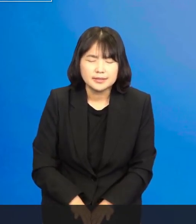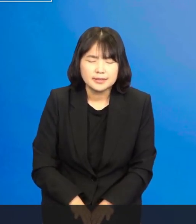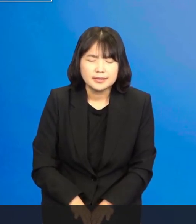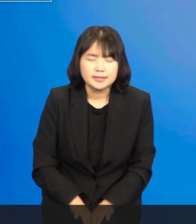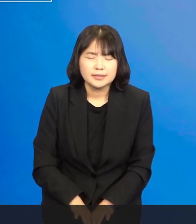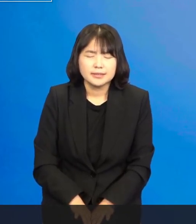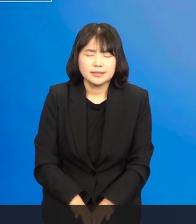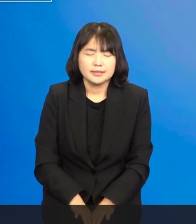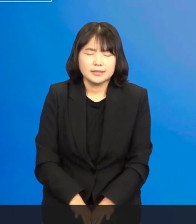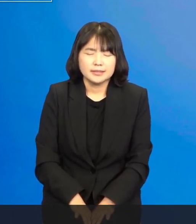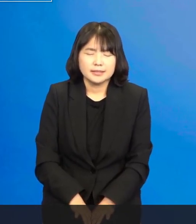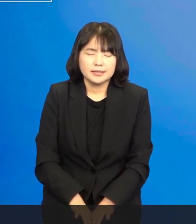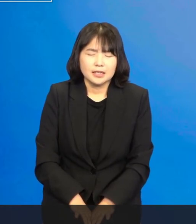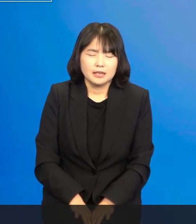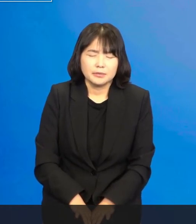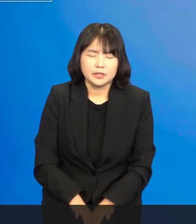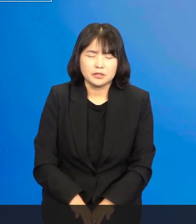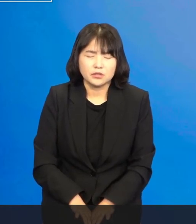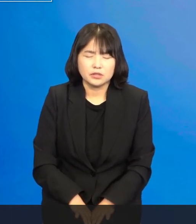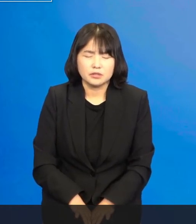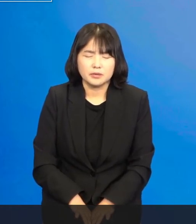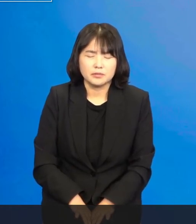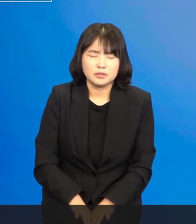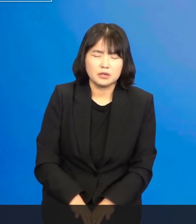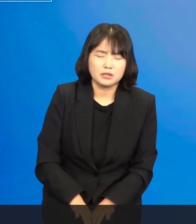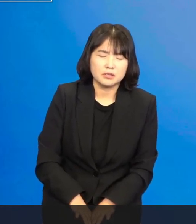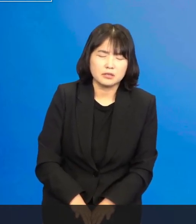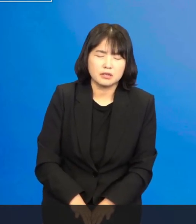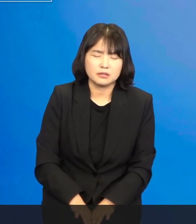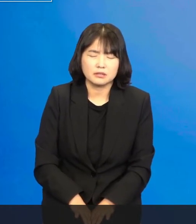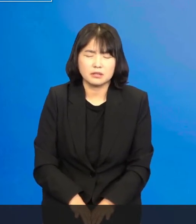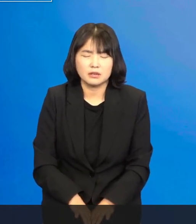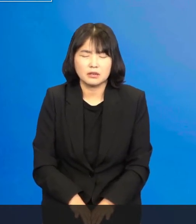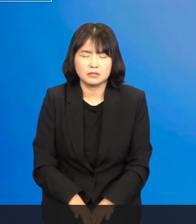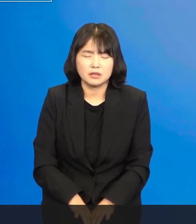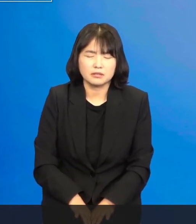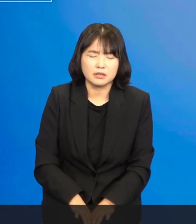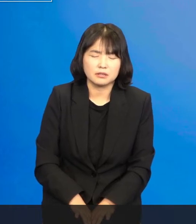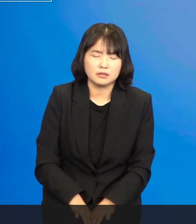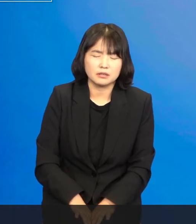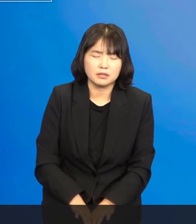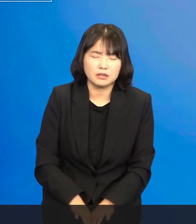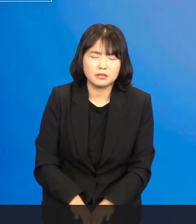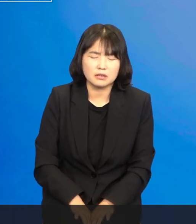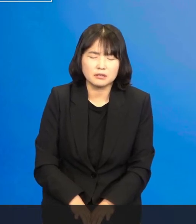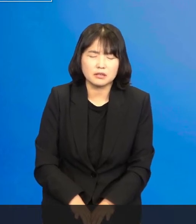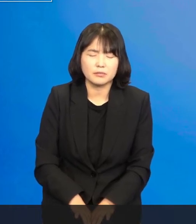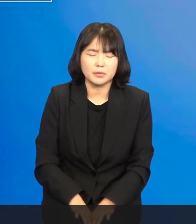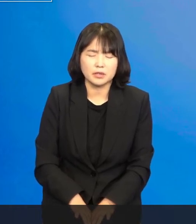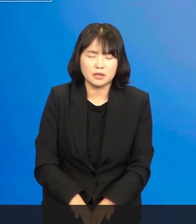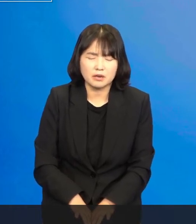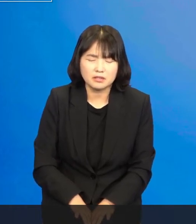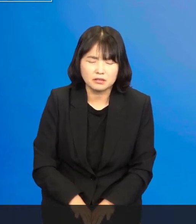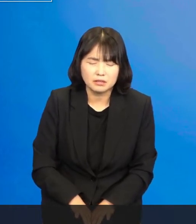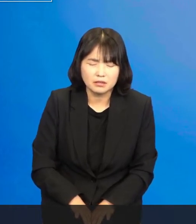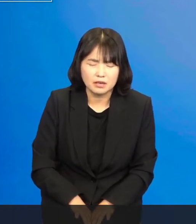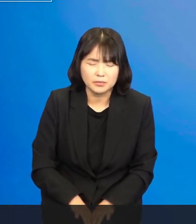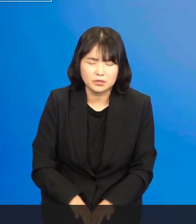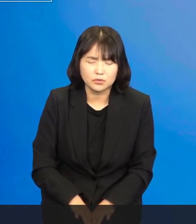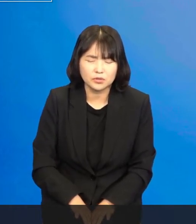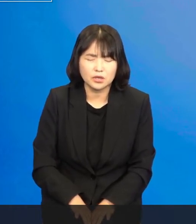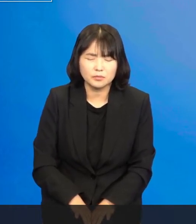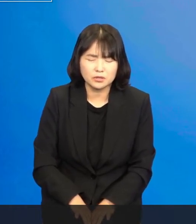시대처럼 자기 소견에 어는 대로 살았습니다. 하나님, 우리를 불쌍히 여겨주시고 긍휼히